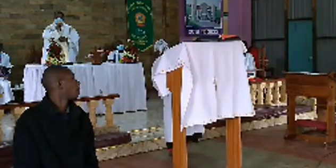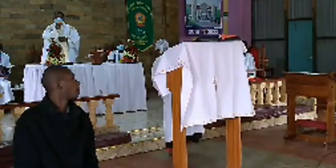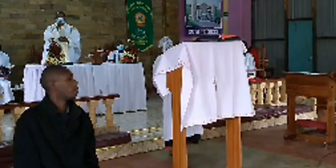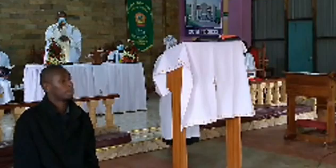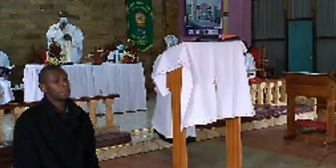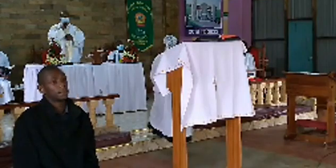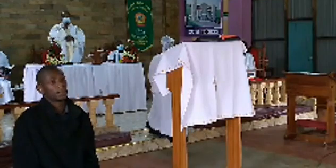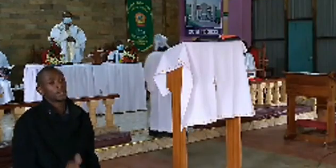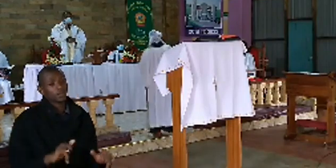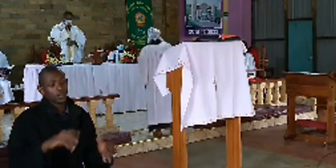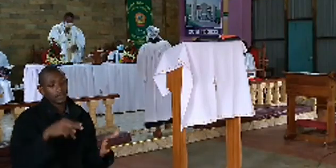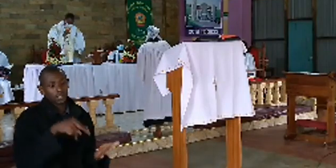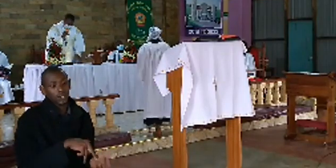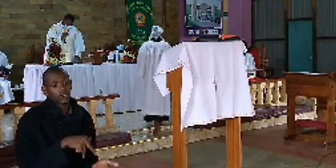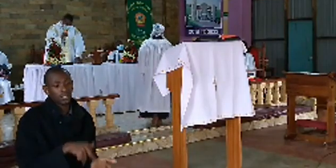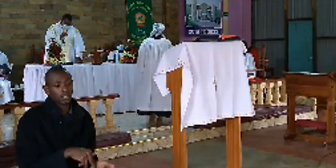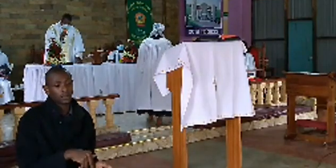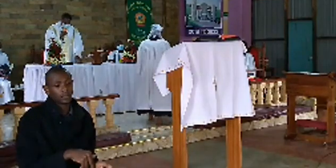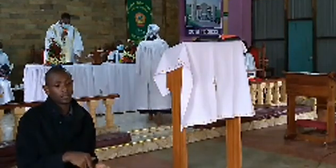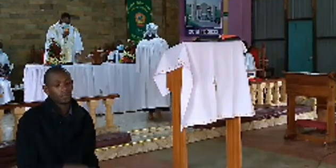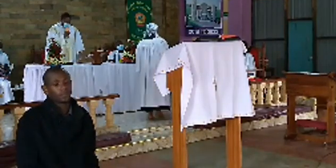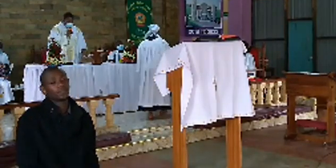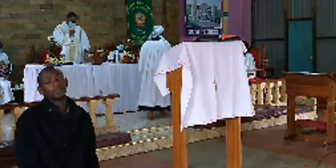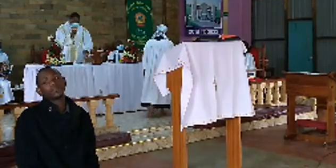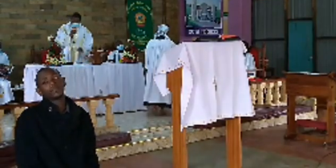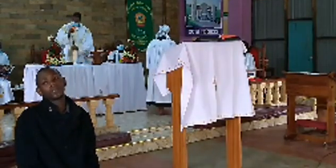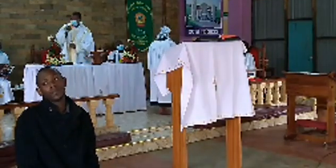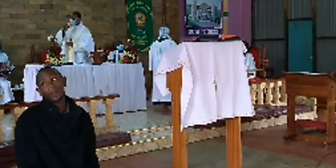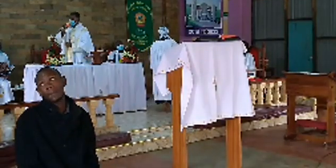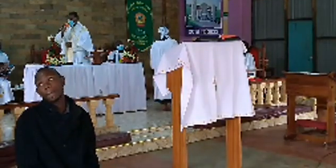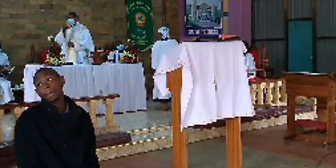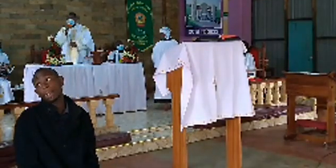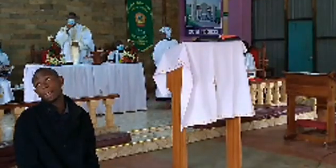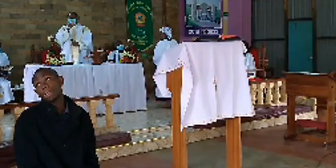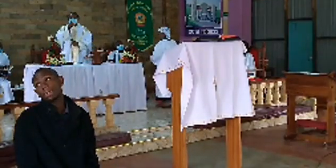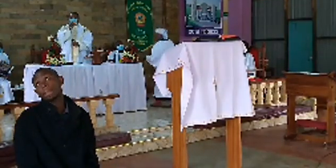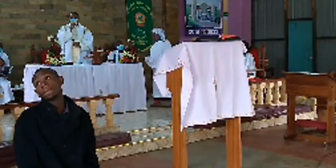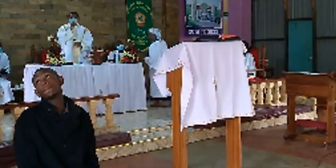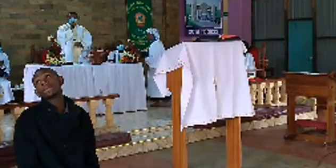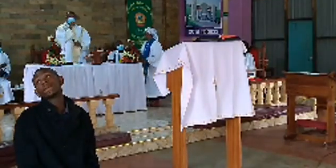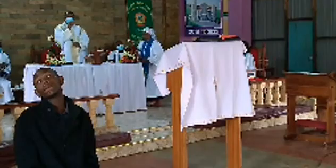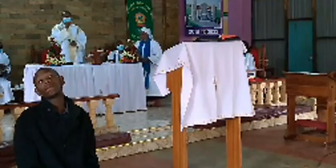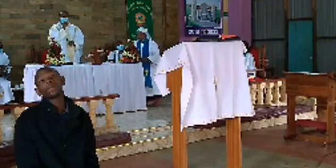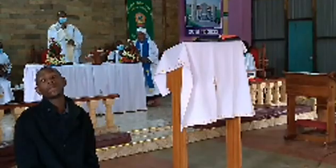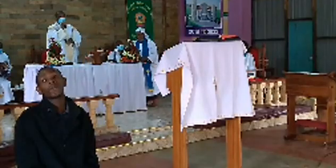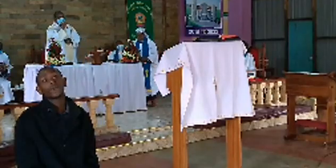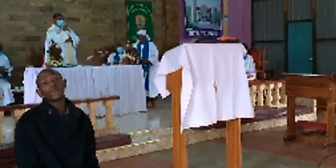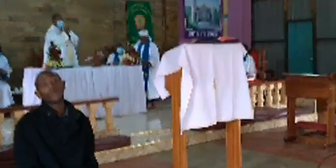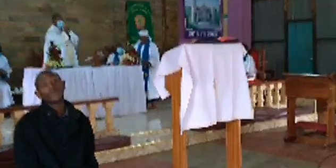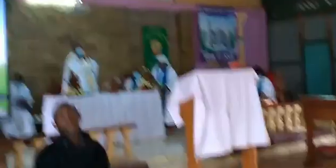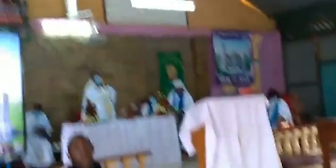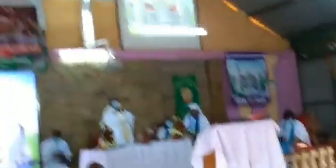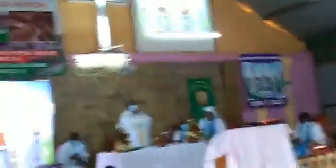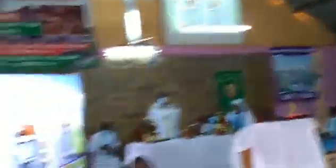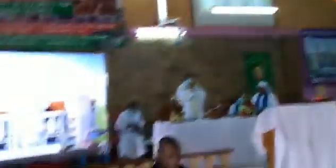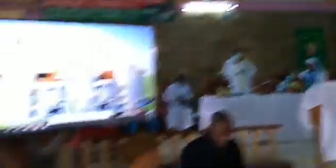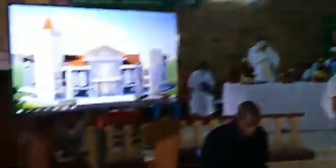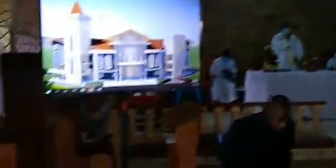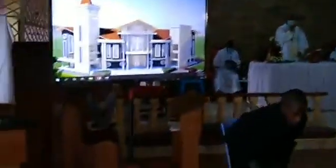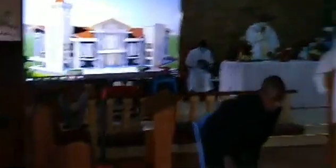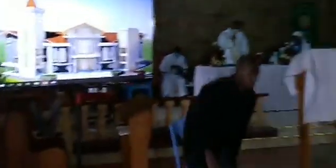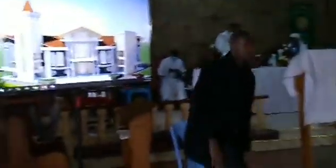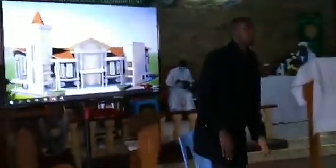leu nitokorogama na igoro na ala mura turumirira ngikoro wi handu ngihota korogama tuine ivugo igire cia ruboro ria tukuheo